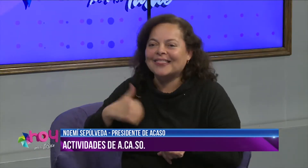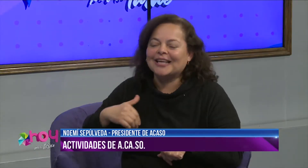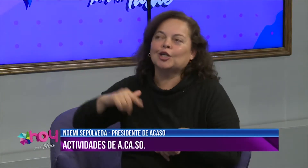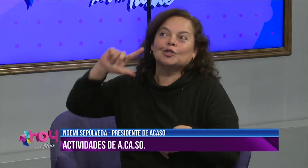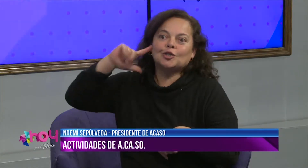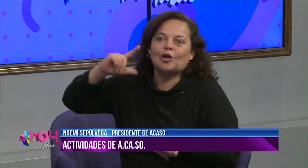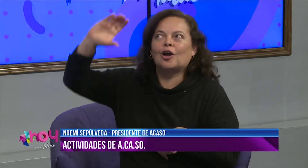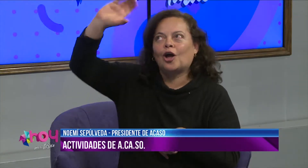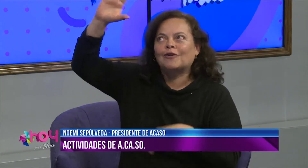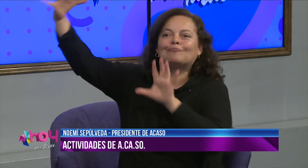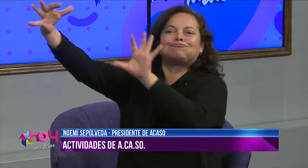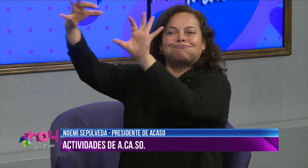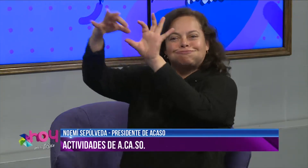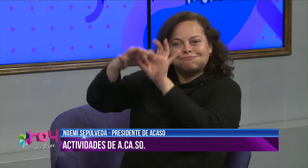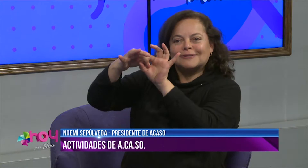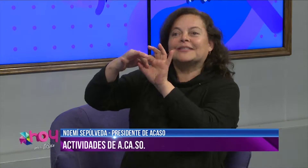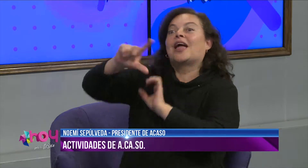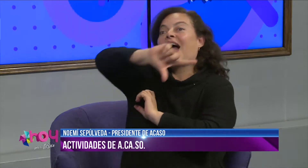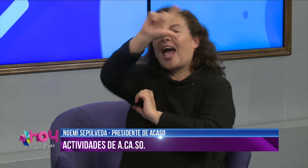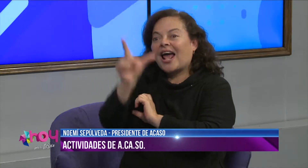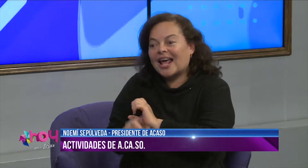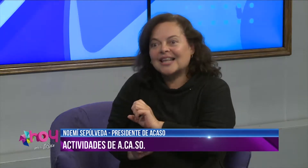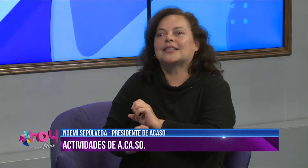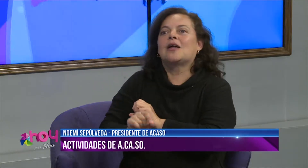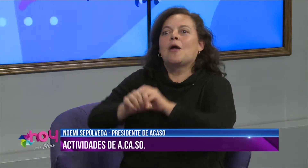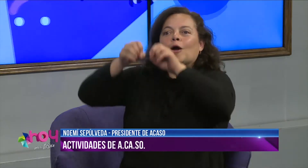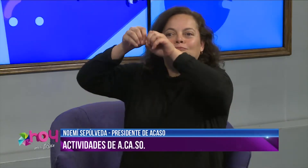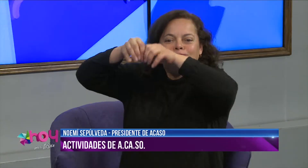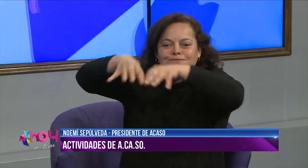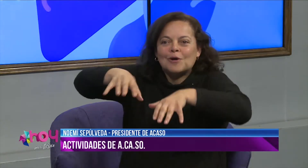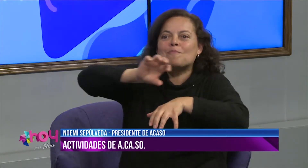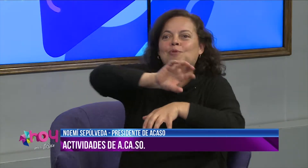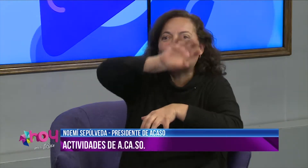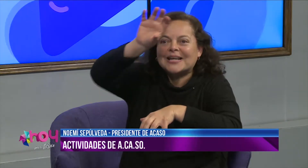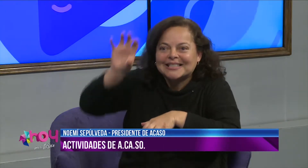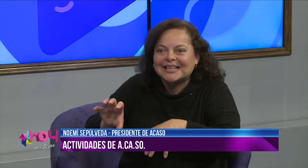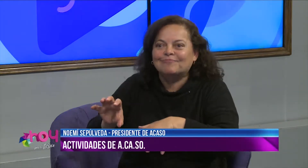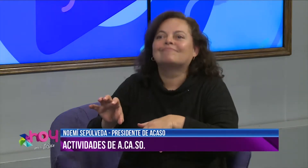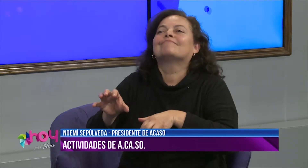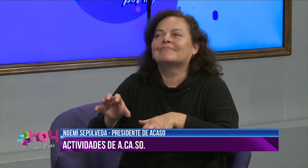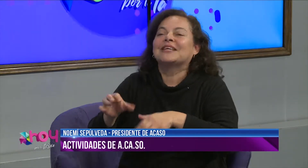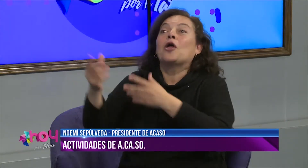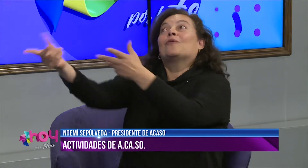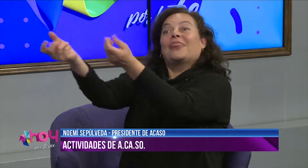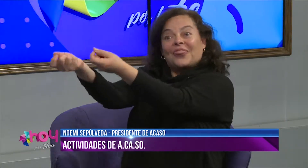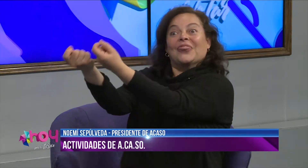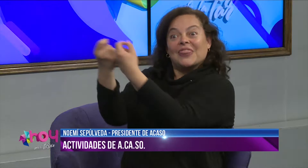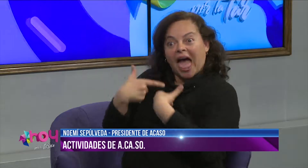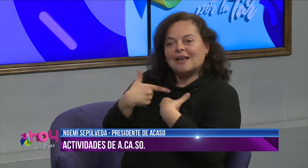nacional argentino vinculado a la Confederación Argentina de Sordos y bueno, que se difundió en todas las provincias. Bueno, de